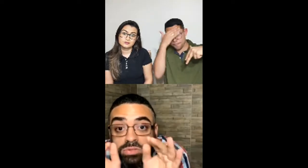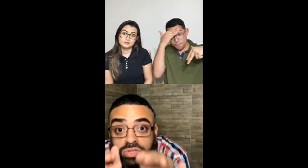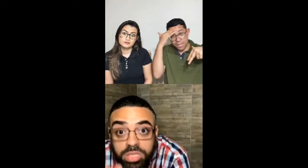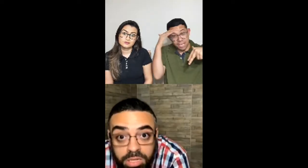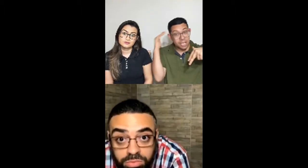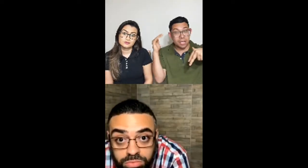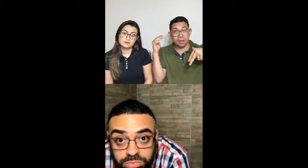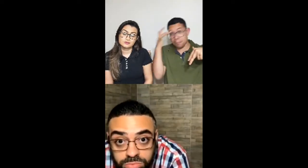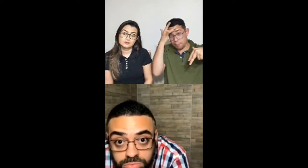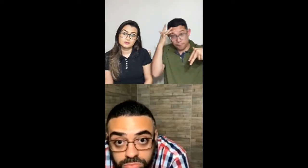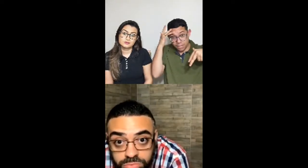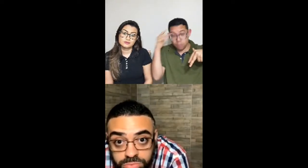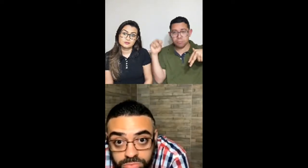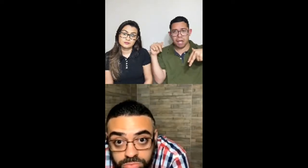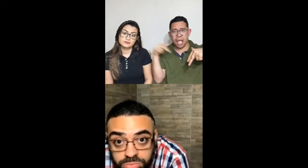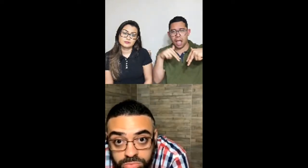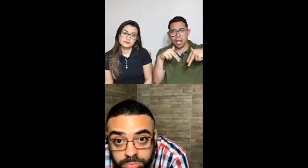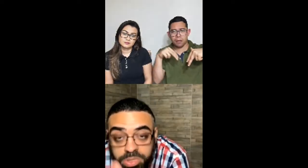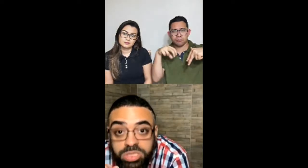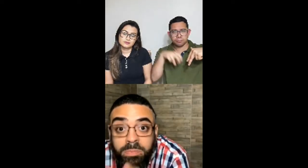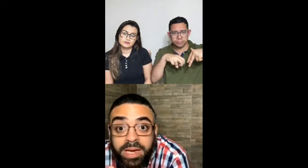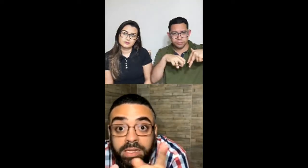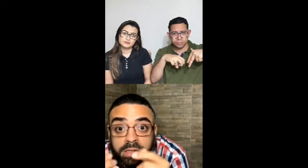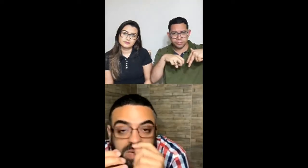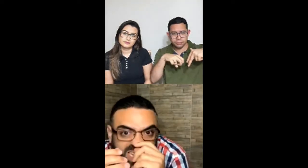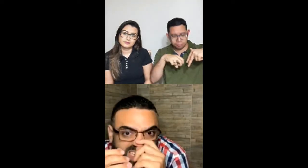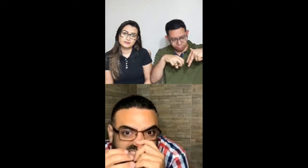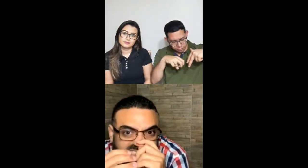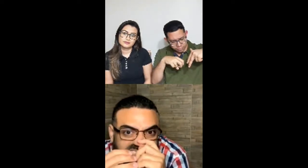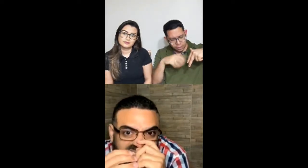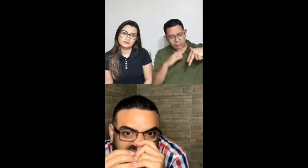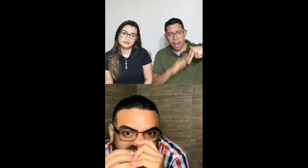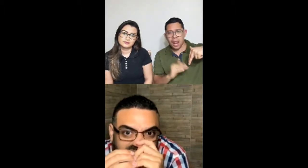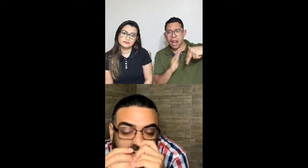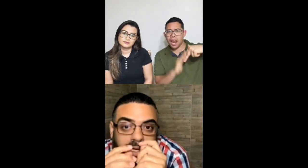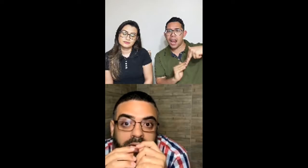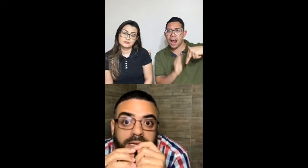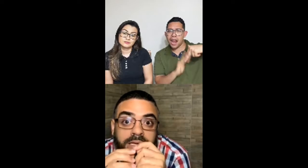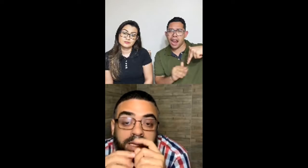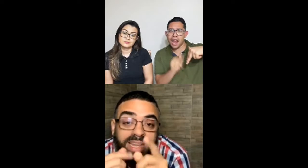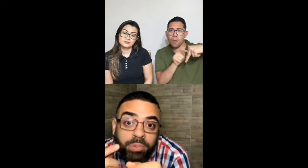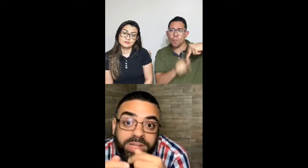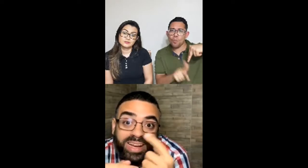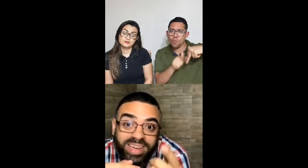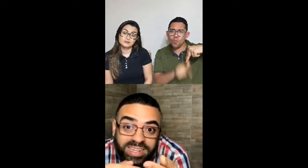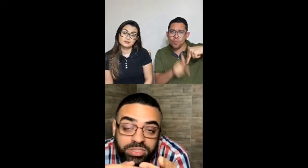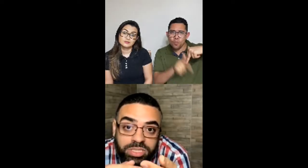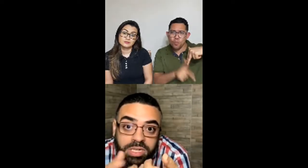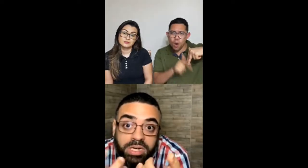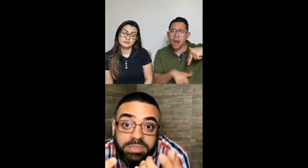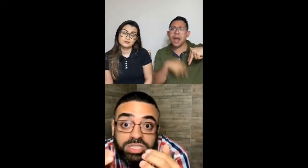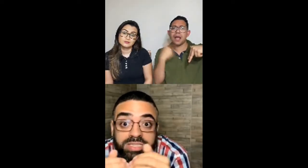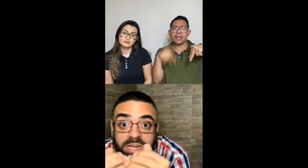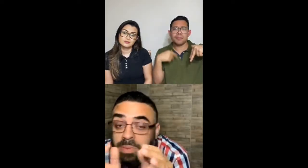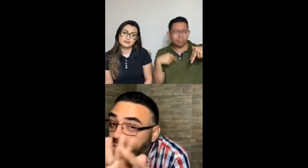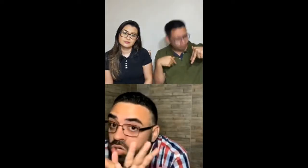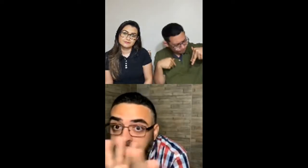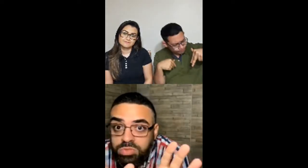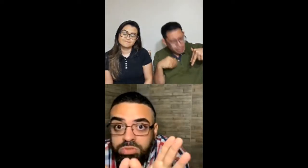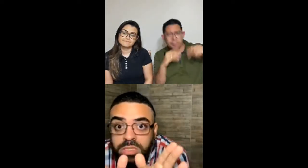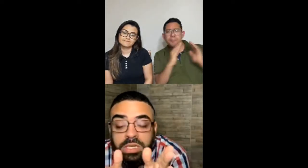dela e se ajoelhou com a testa no chão, pedindo perdão para